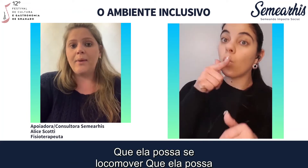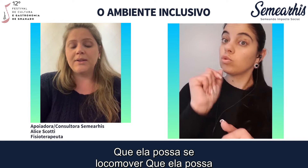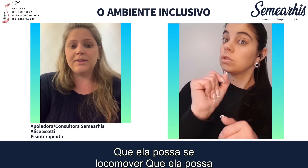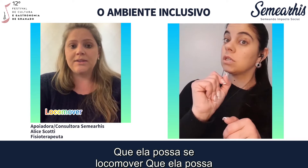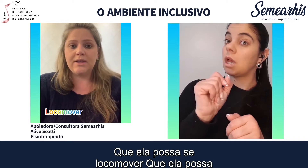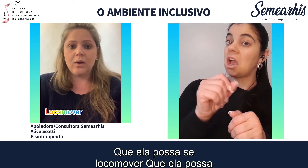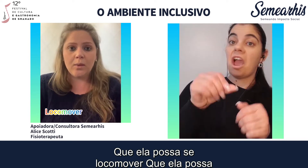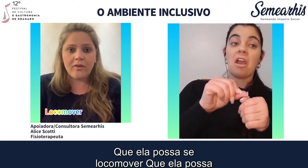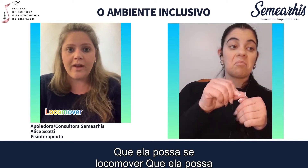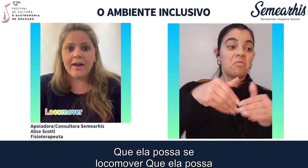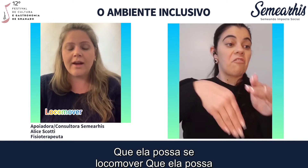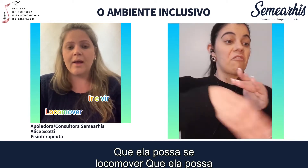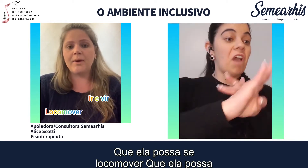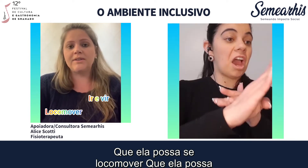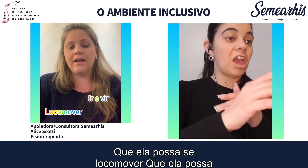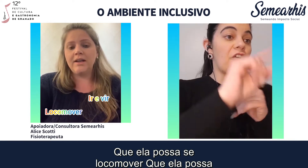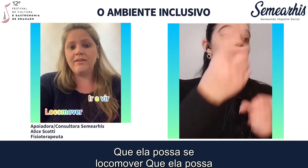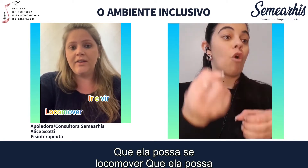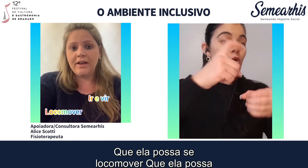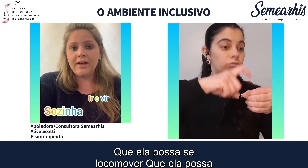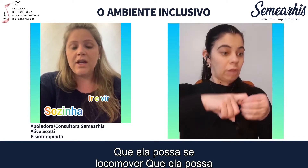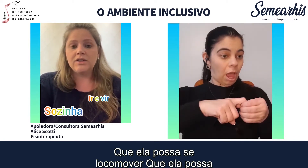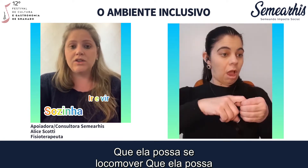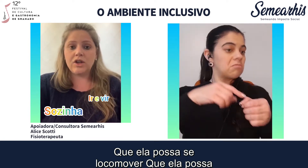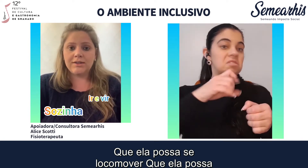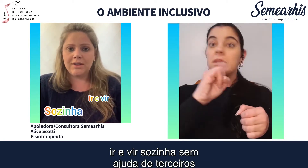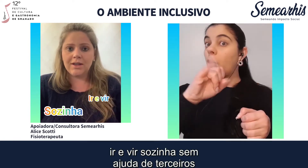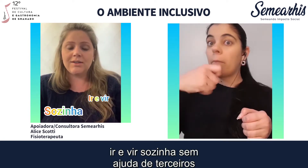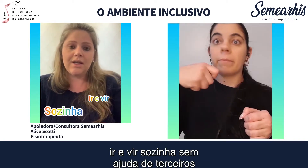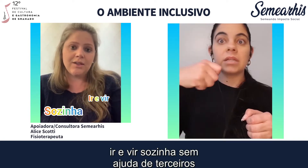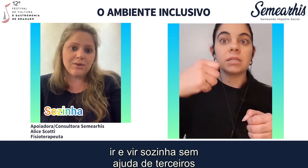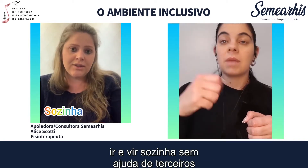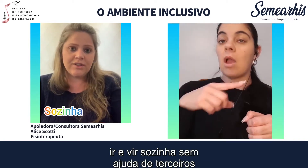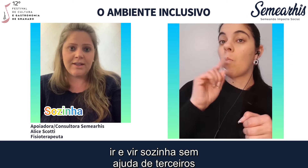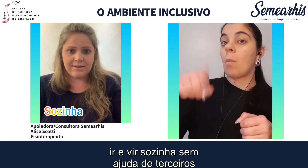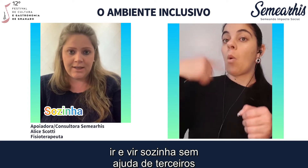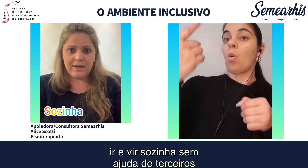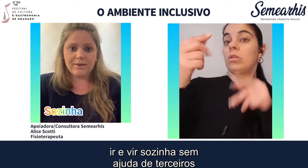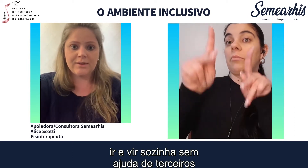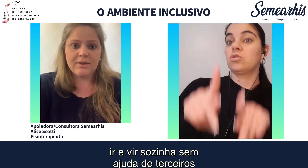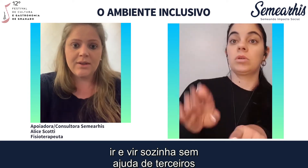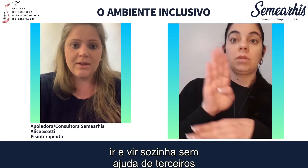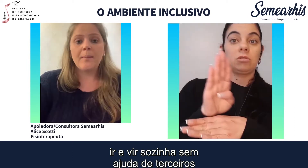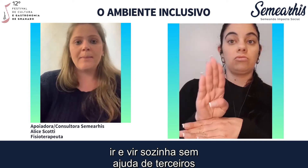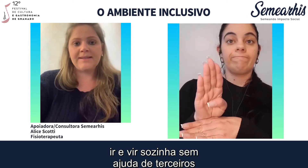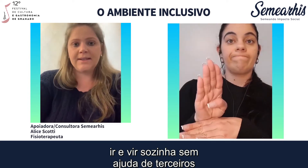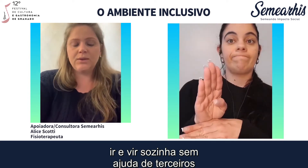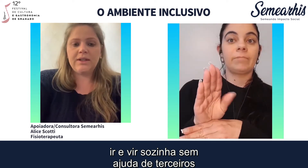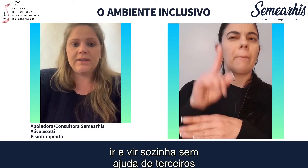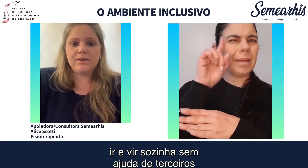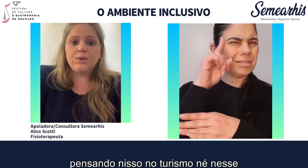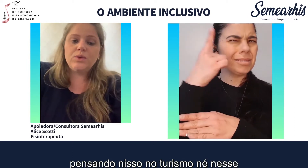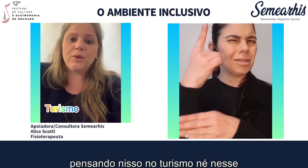ela possa se locomover, que ela possa ir e vir sozinha, sem ajuda de terceiros.